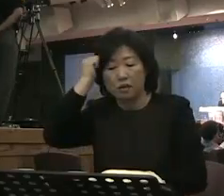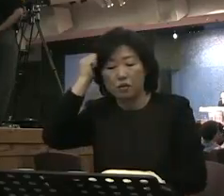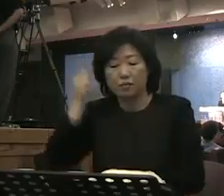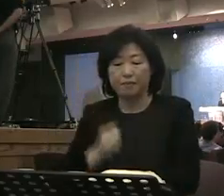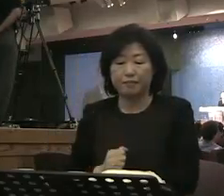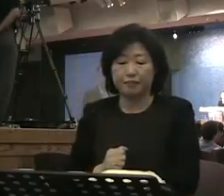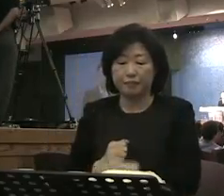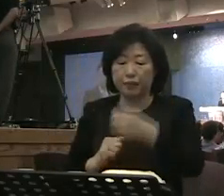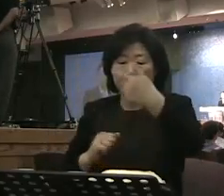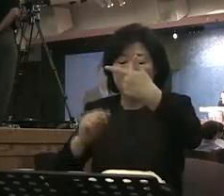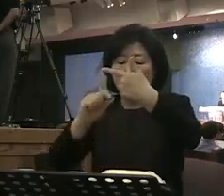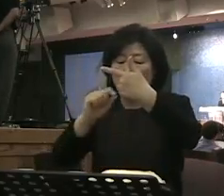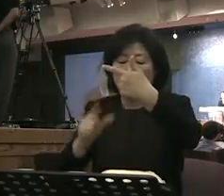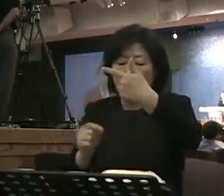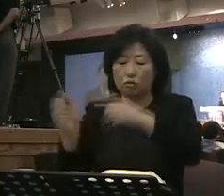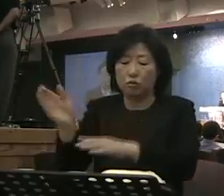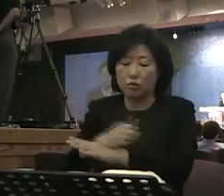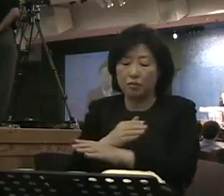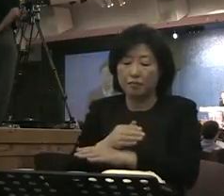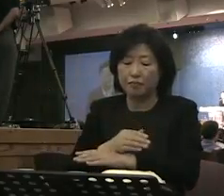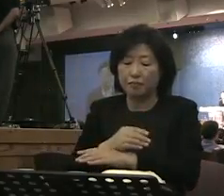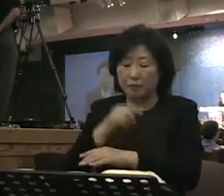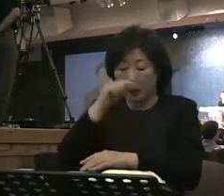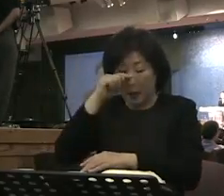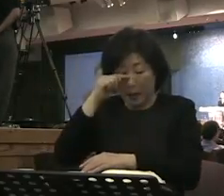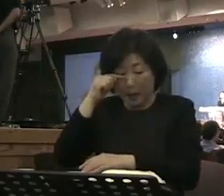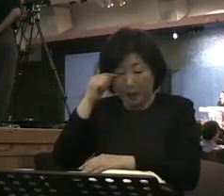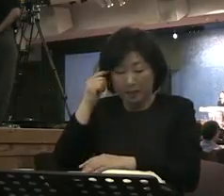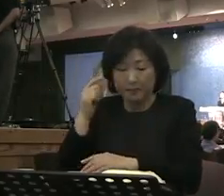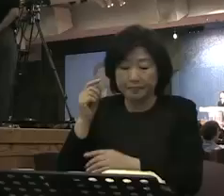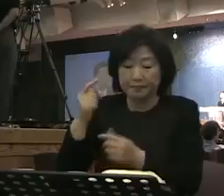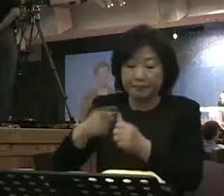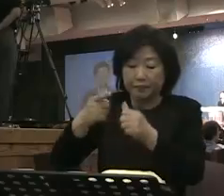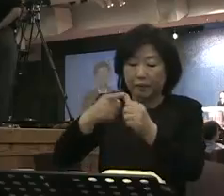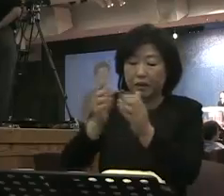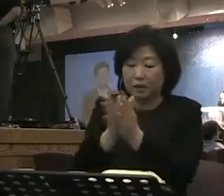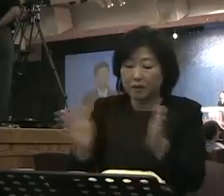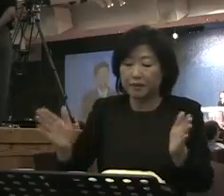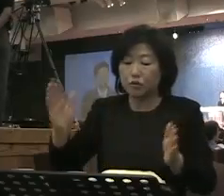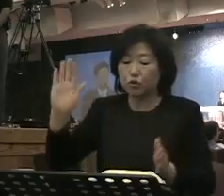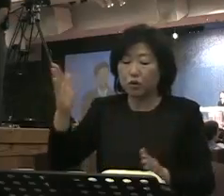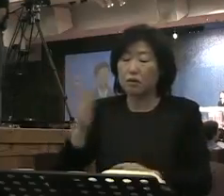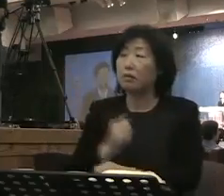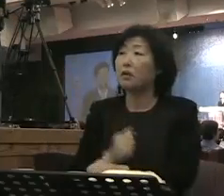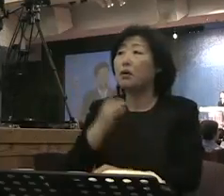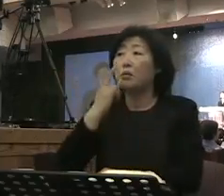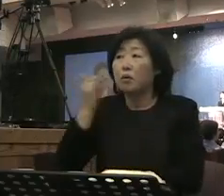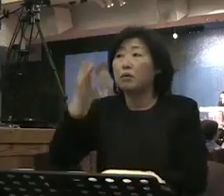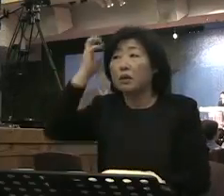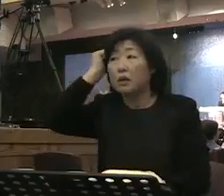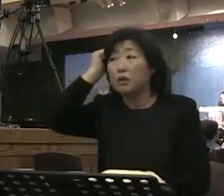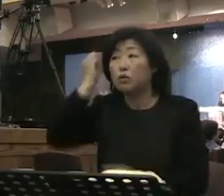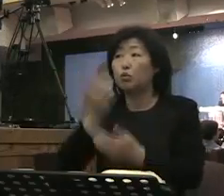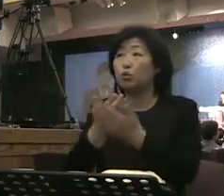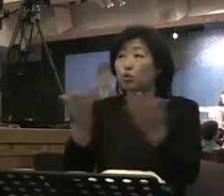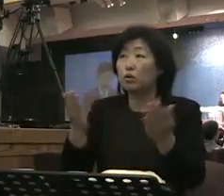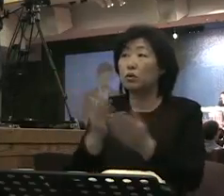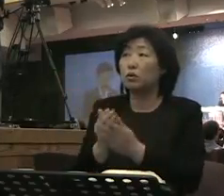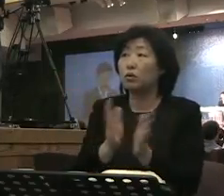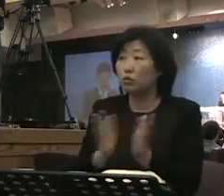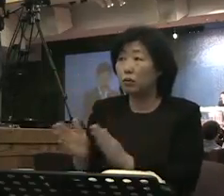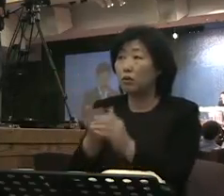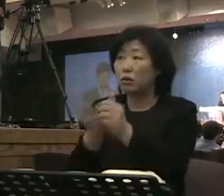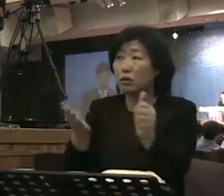기억하시고 6월부터는 정상적으로 첫 주에 진행이 되겠습니다. 부모님들 기억해 주시고 그렇게 준비해